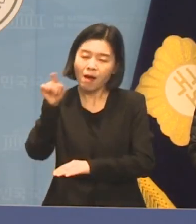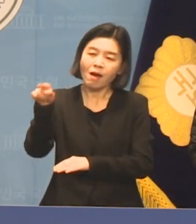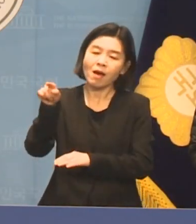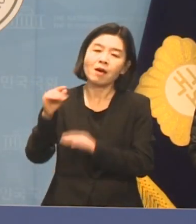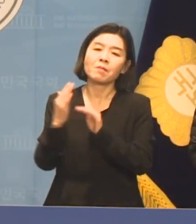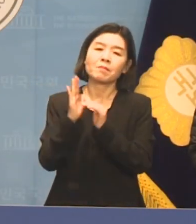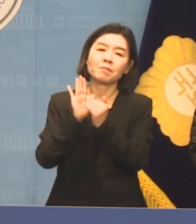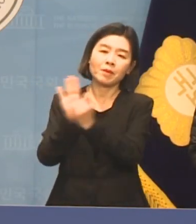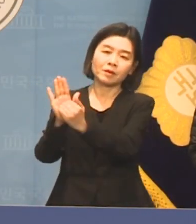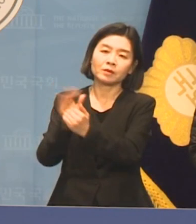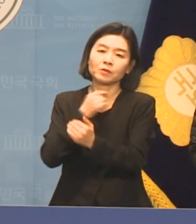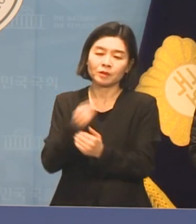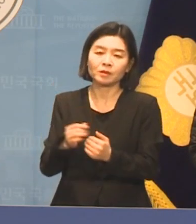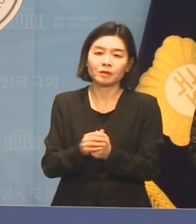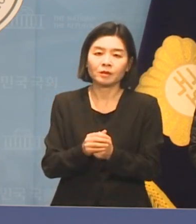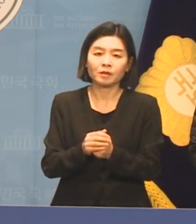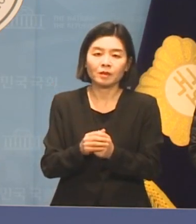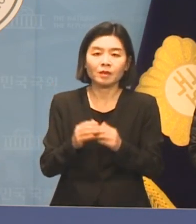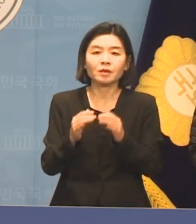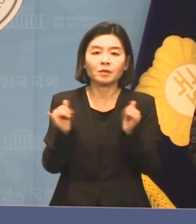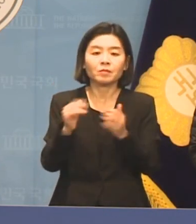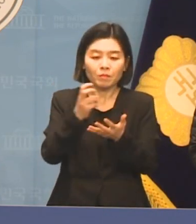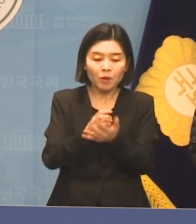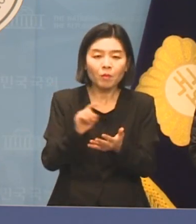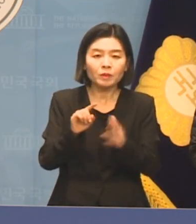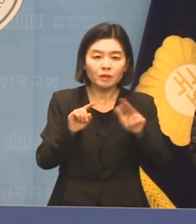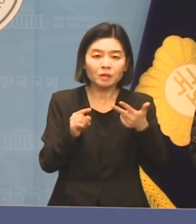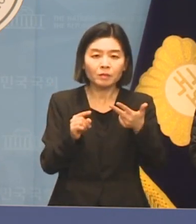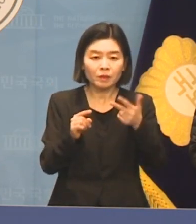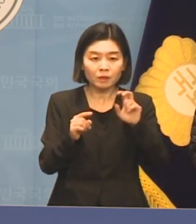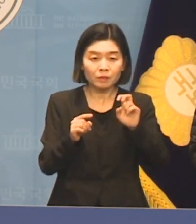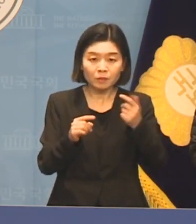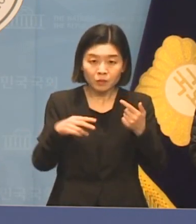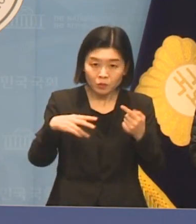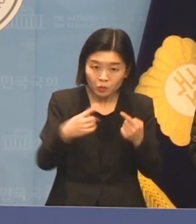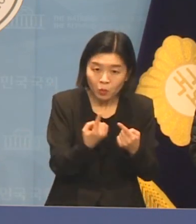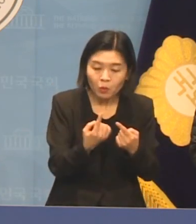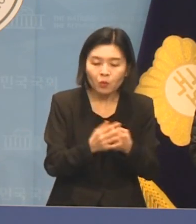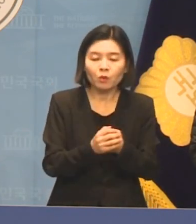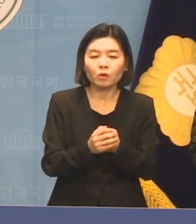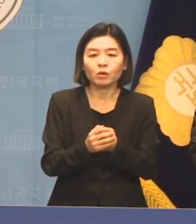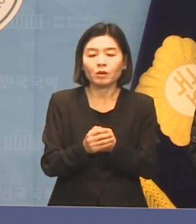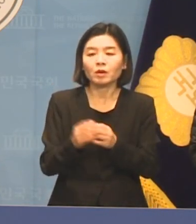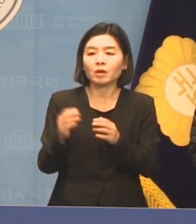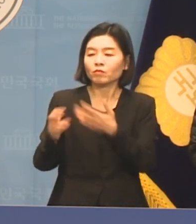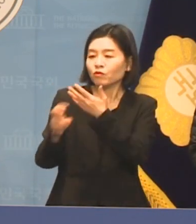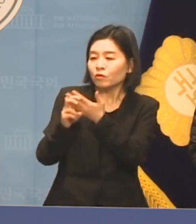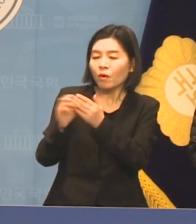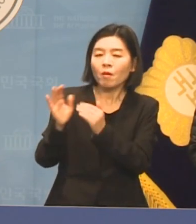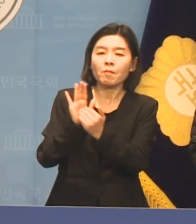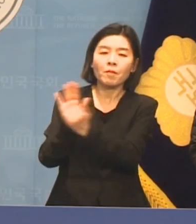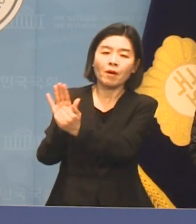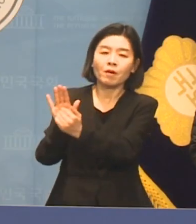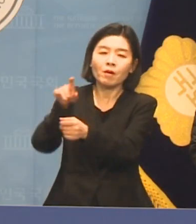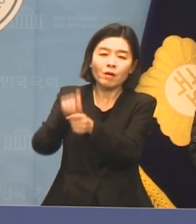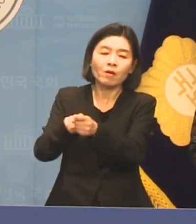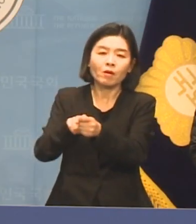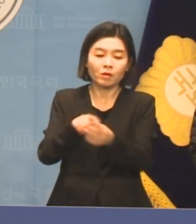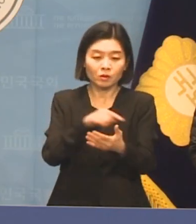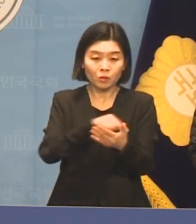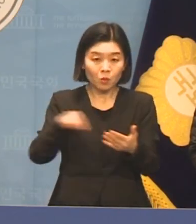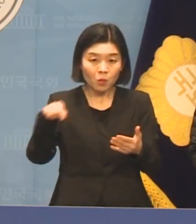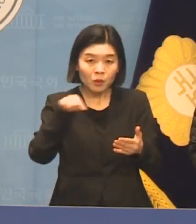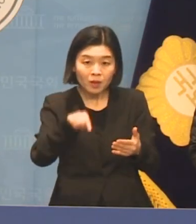민법 제761조는 상대방의 불법 행위에 대항하여 자신을 방어하기 위해 발생한 부득이한 손해에